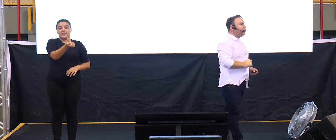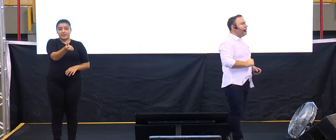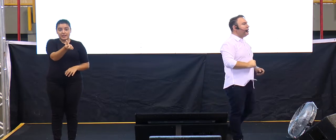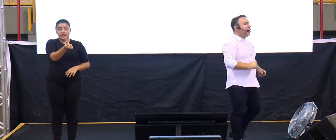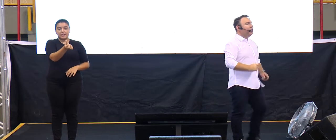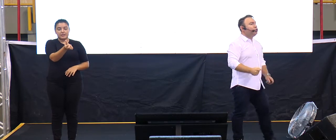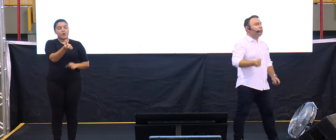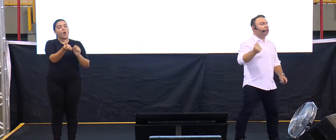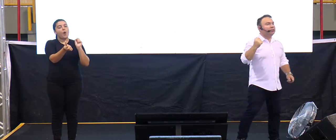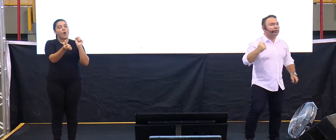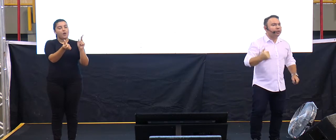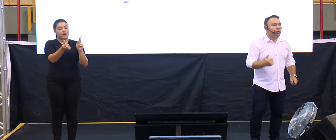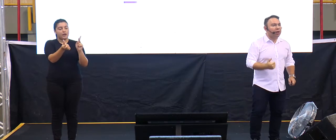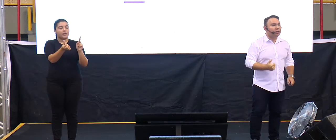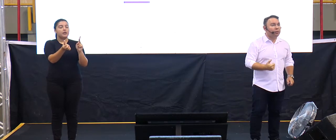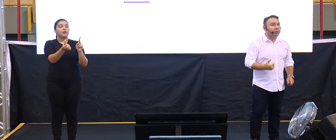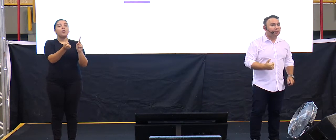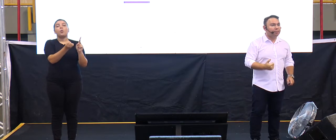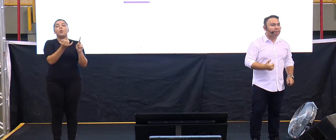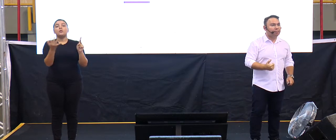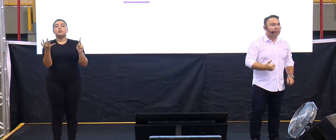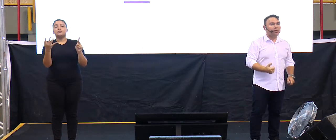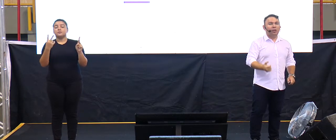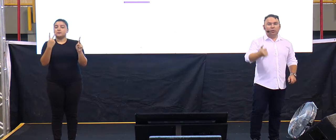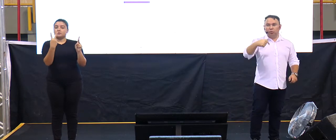126, muito bem. De um total de quanto?